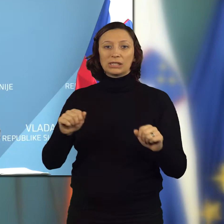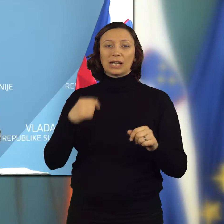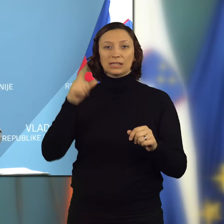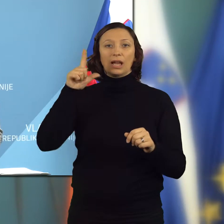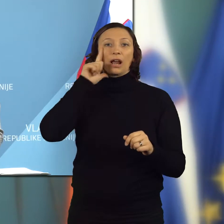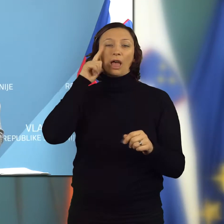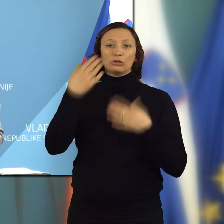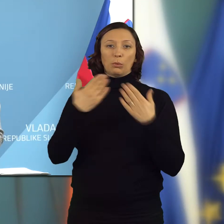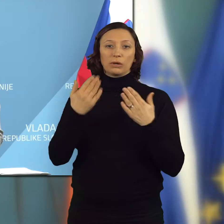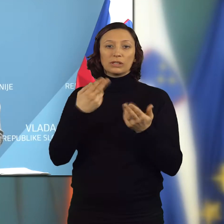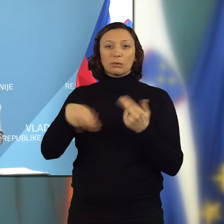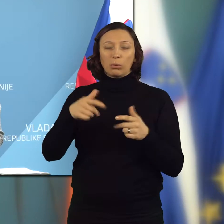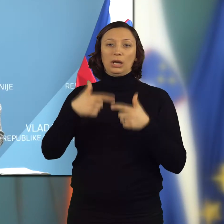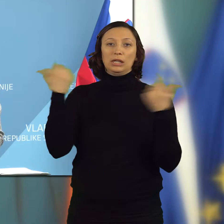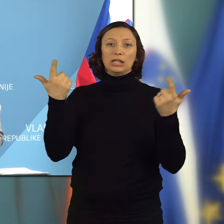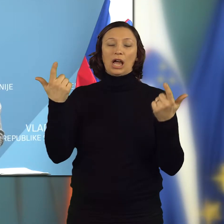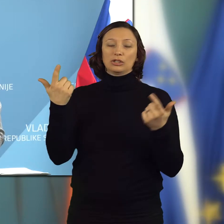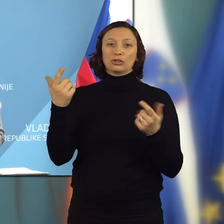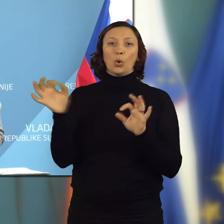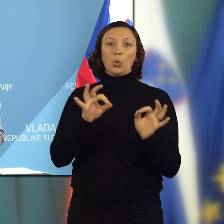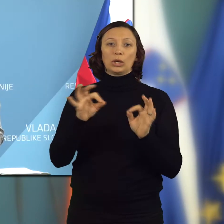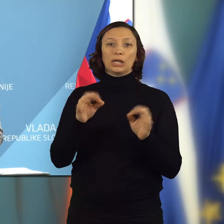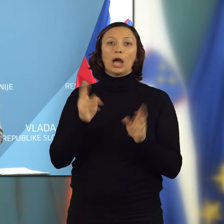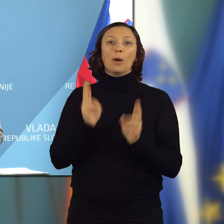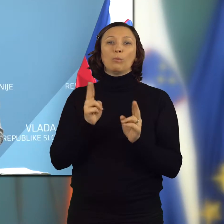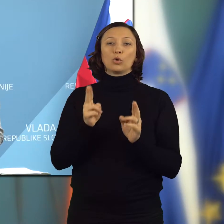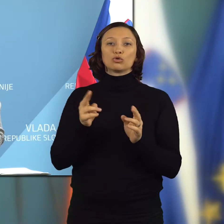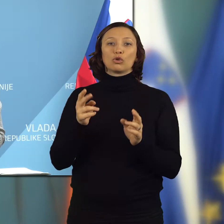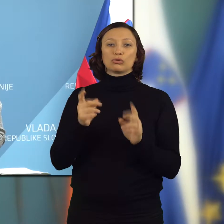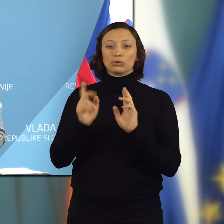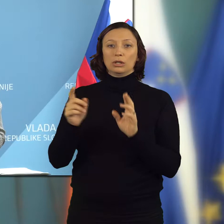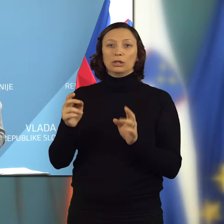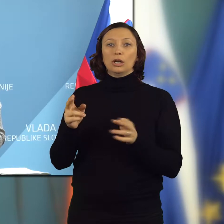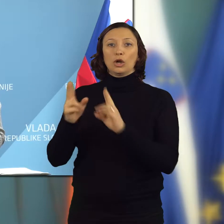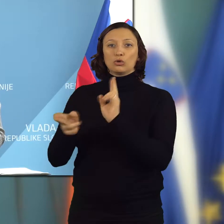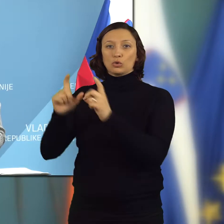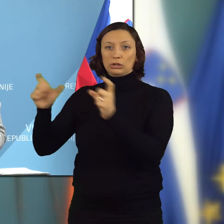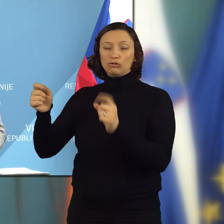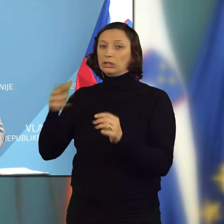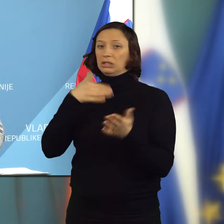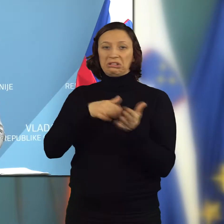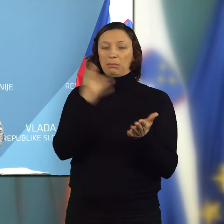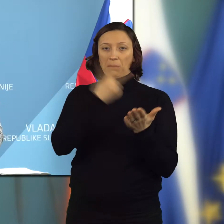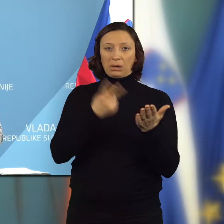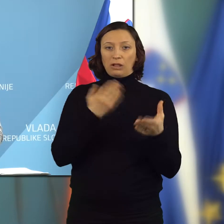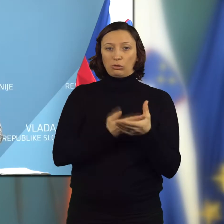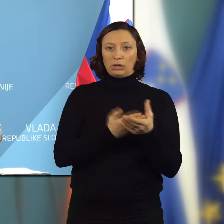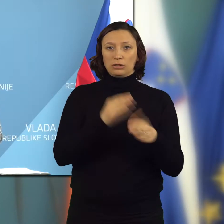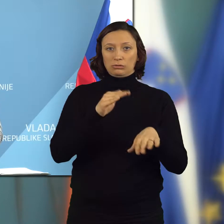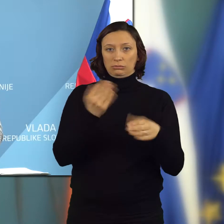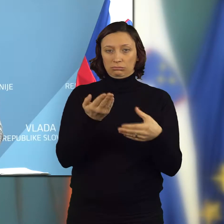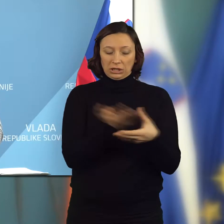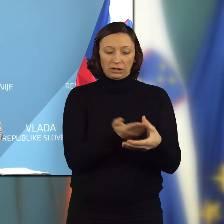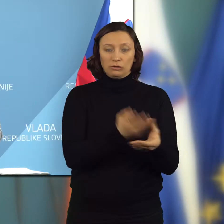racionalizacije izvedbe glavne obravnave se bolj jasno ureja možnost sodišča, da se izogne nepotrebnemu branju dokaznega gradiva, s katerim